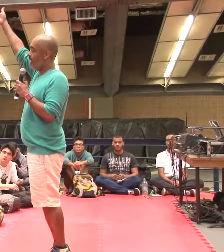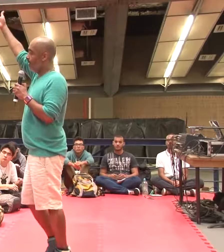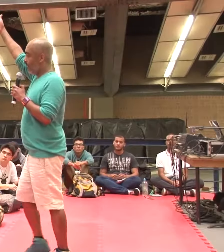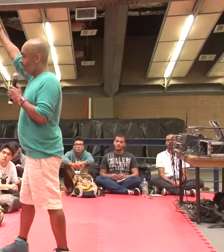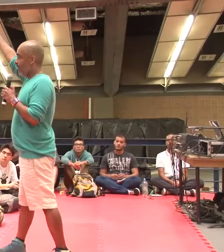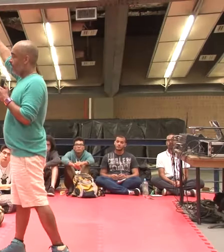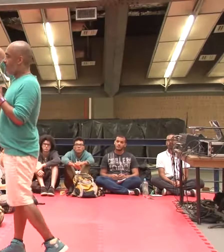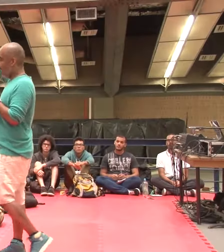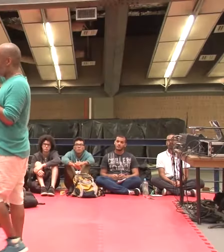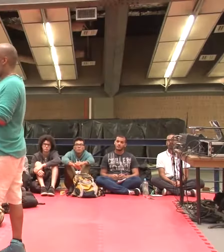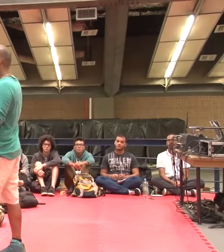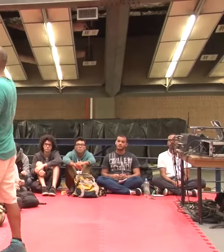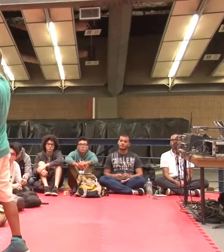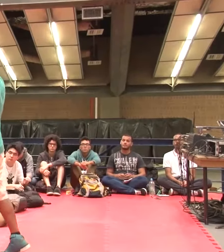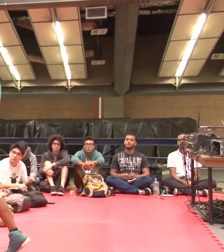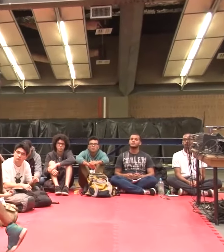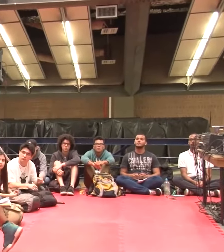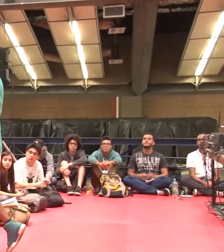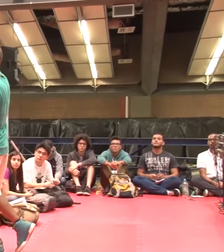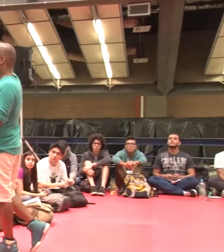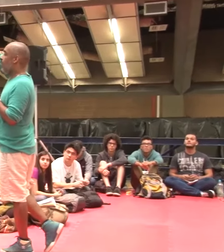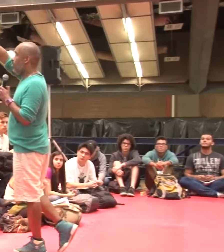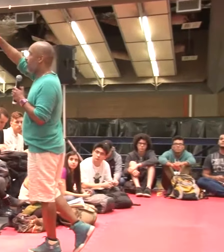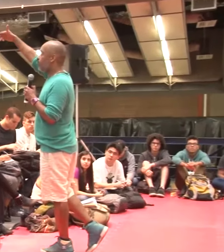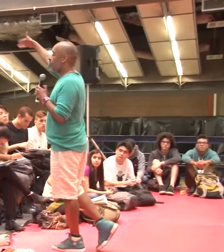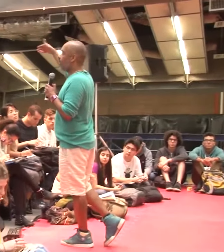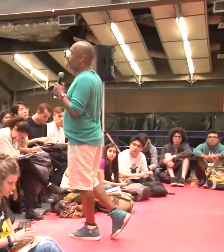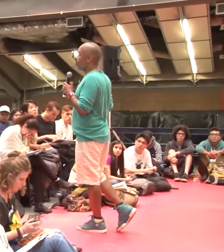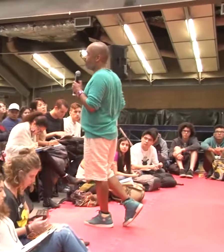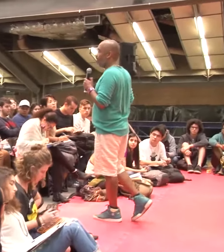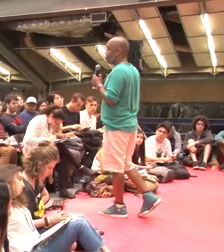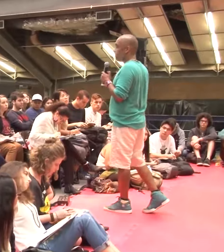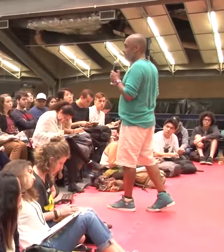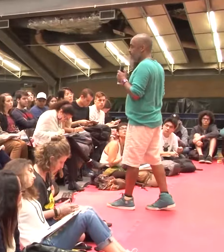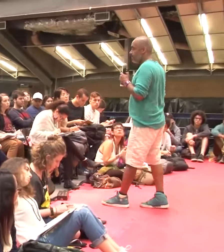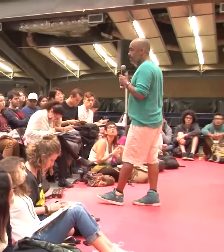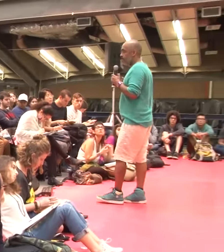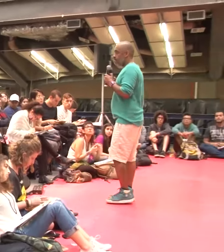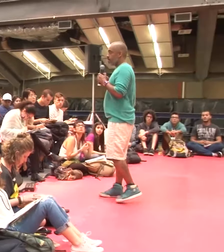né, criando um futuro para si, o grande personagem do Maiolo.